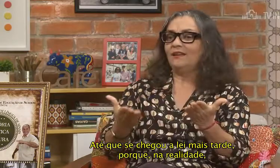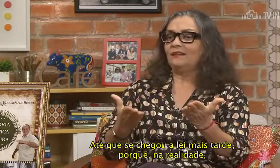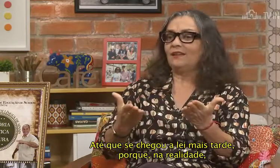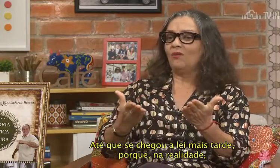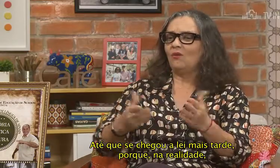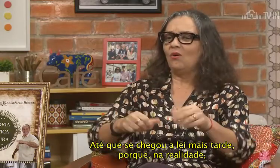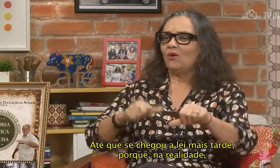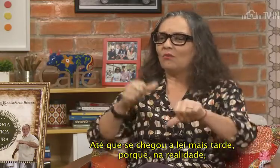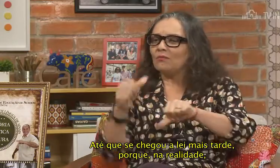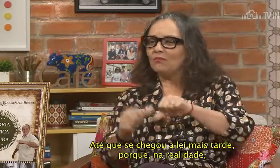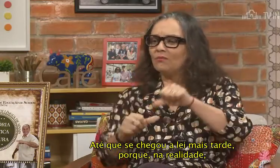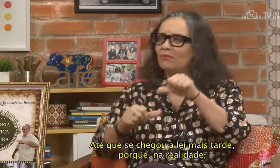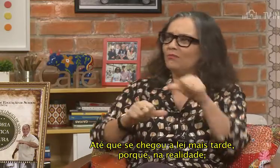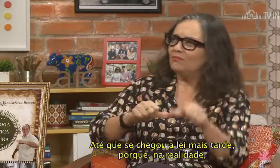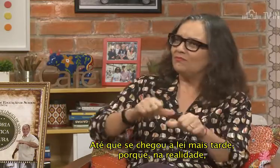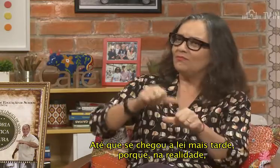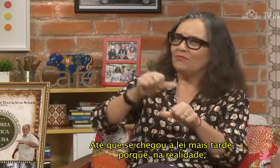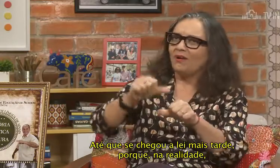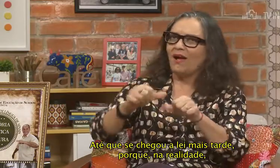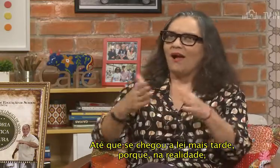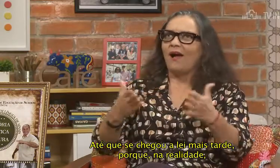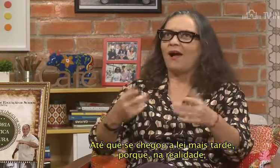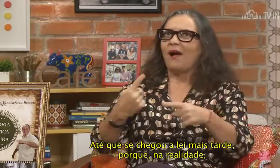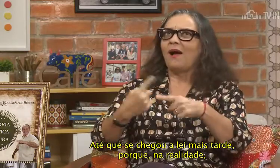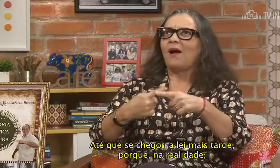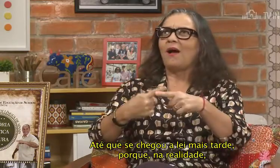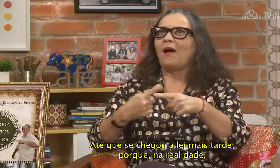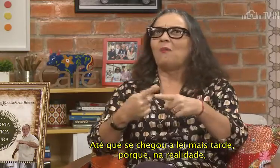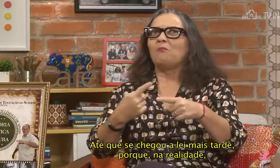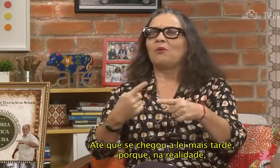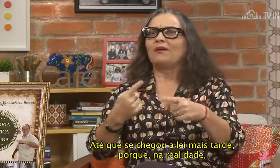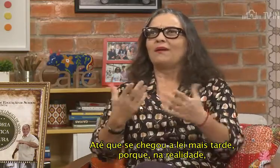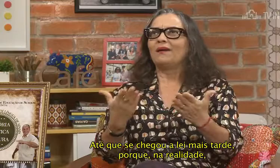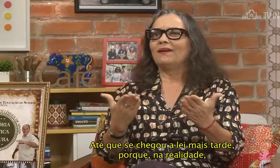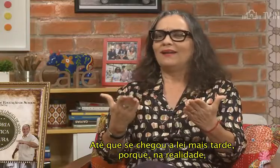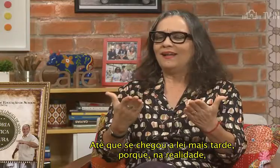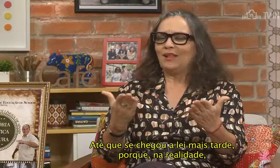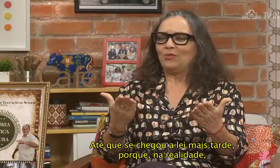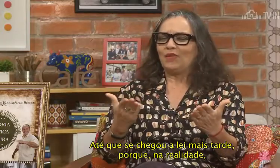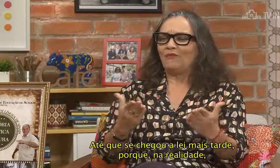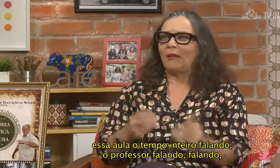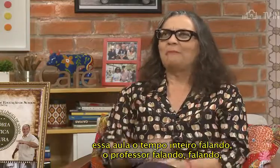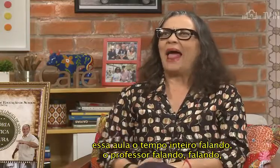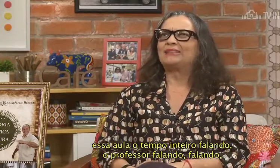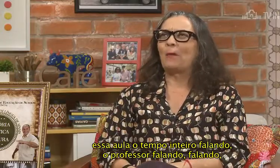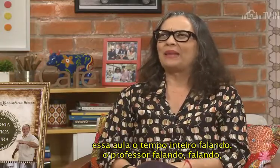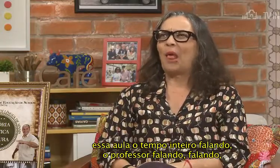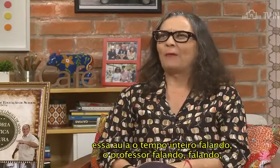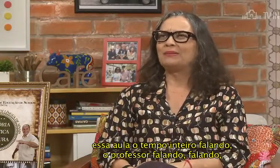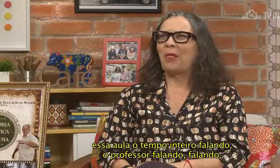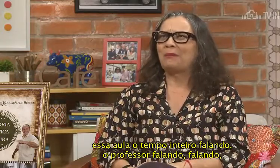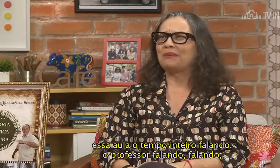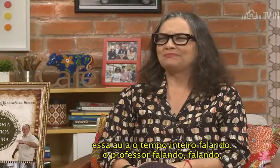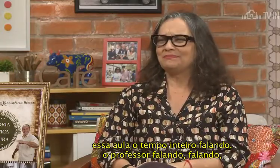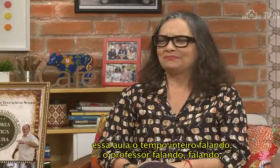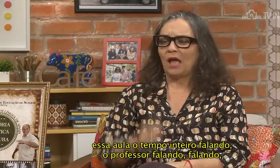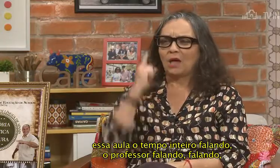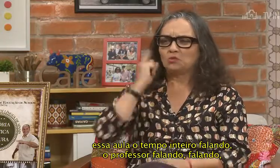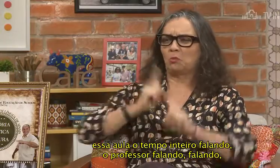chegou a uma, a lei mais tarde, né? Porque, na realidade, essa aula o tempo inteiro